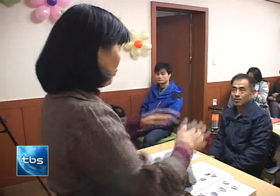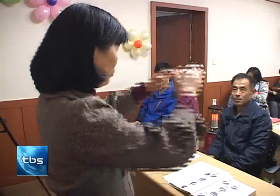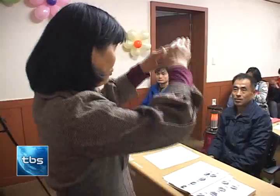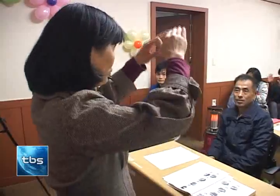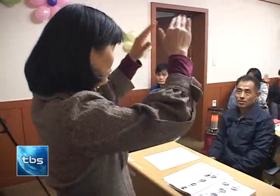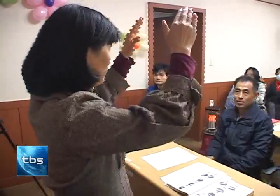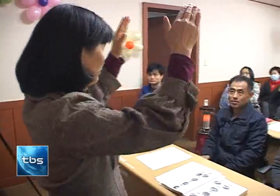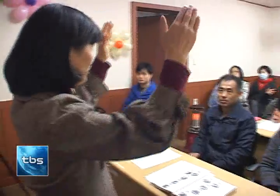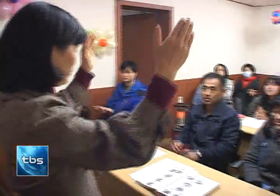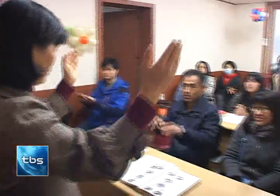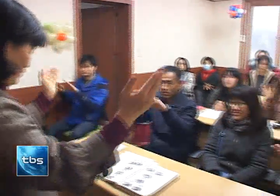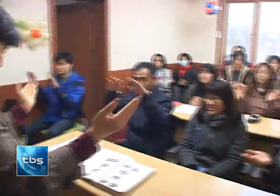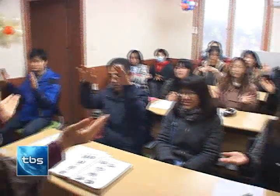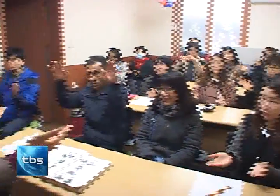기대합니다. TBS 리포트입니다.